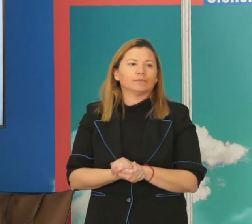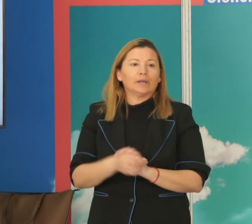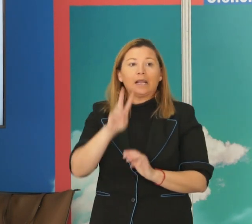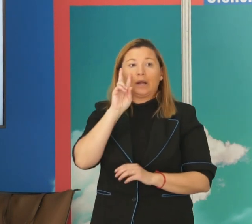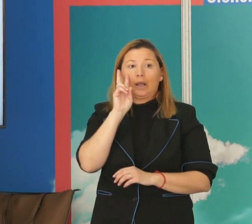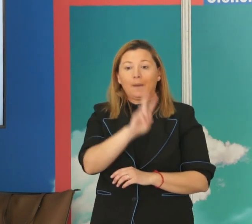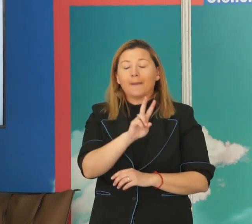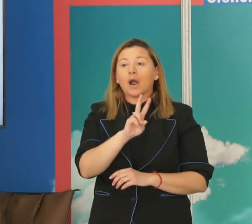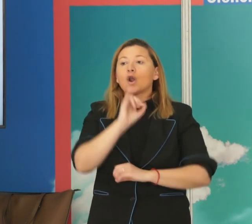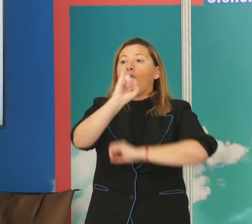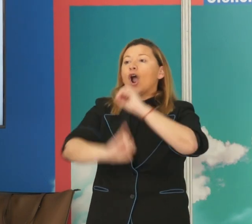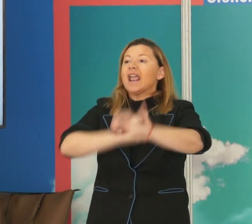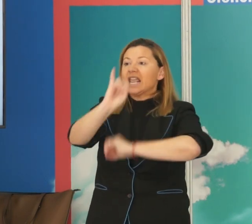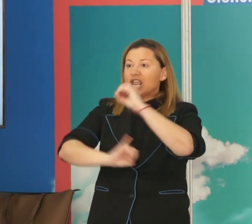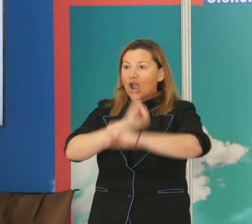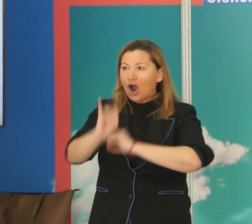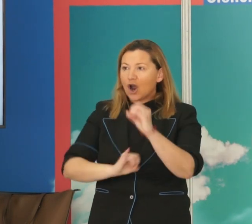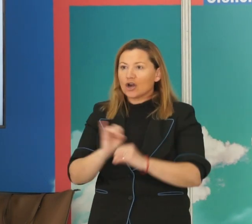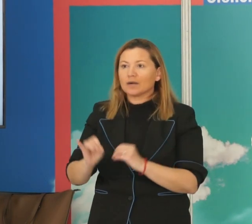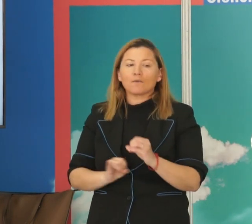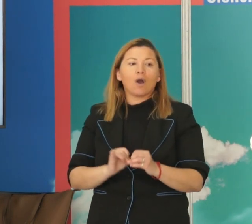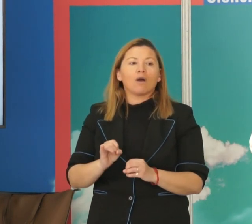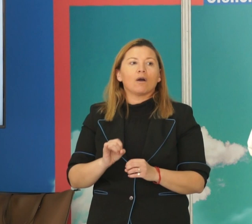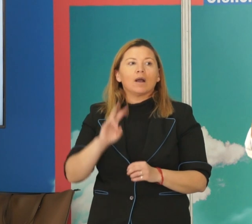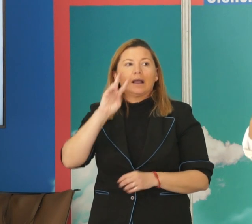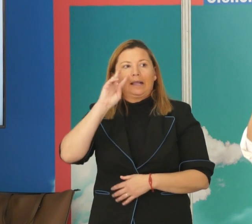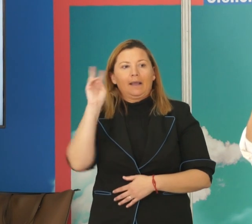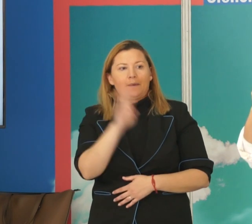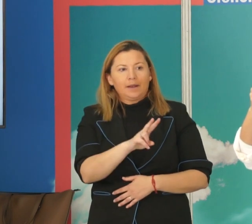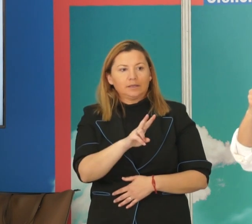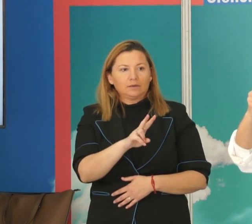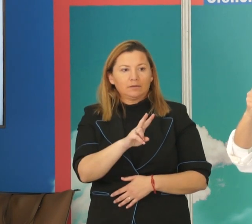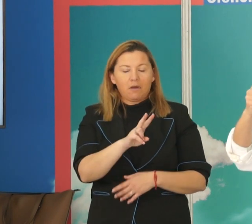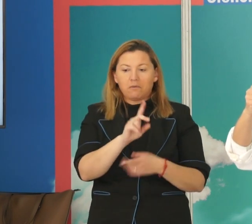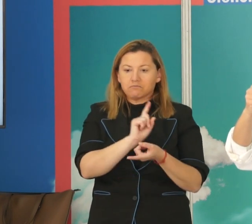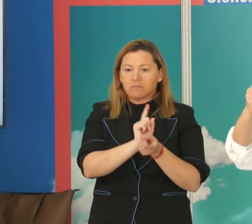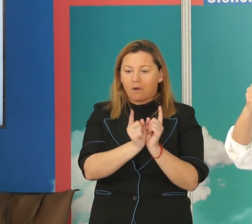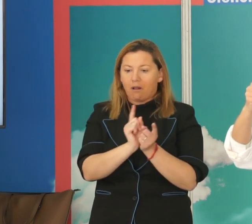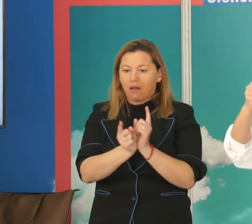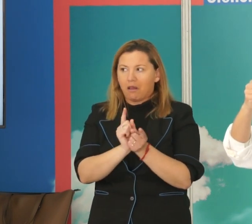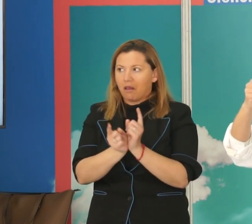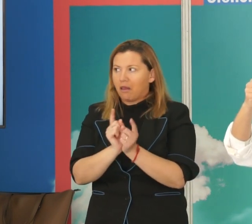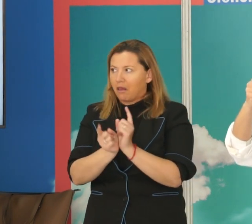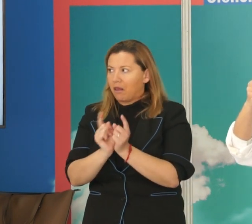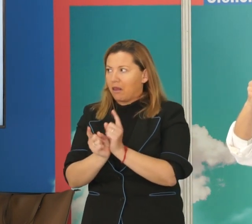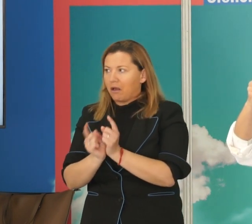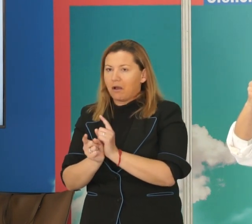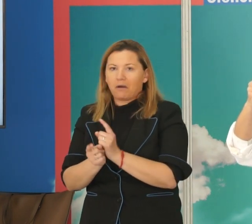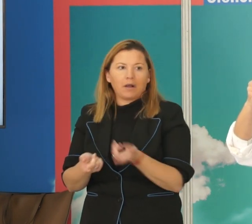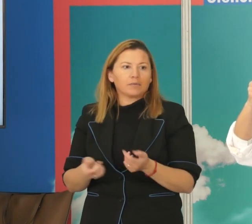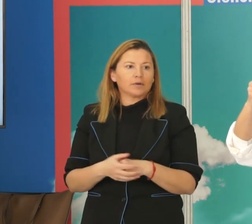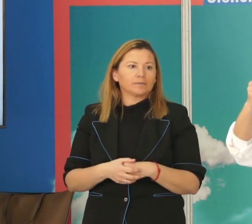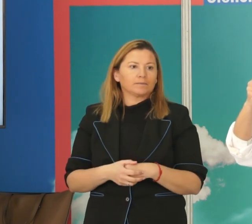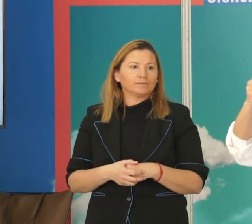los distintos iones que se van, los distintos estados de oxidación que va adquiriendo el permanganato a lo largo de la reacción y va